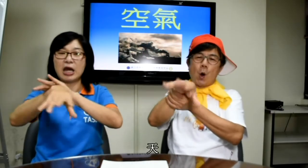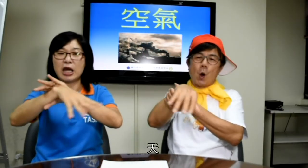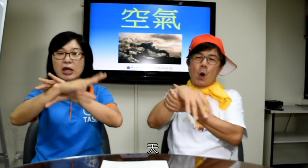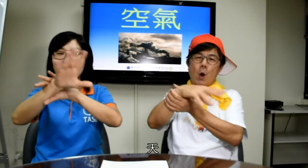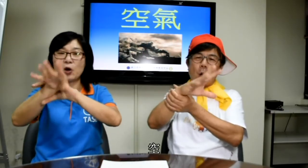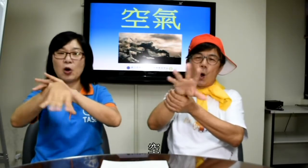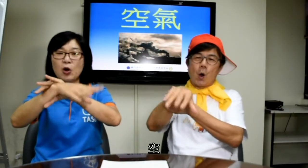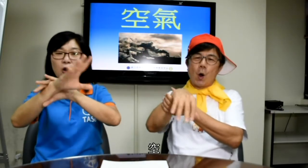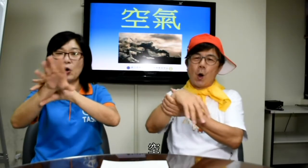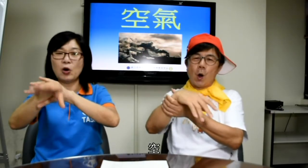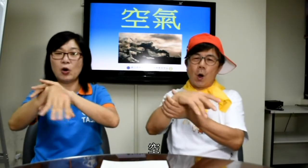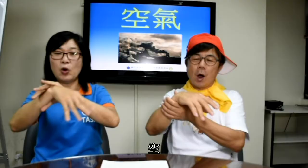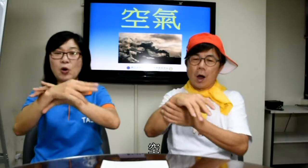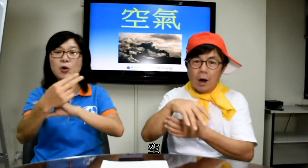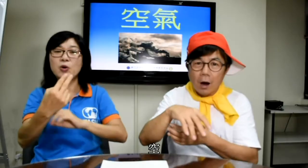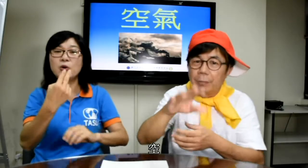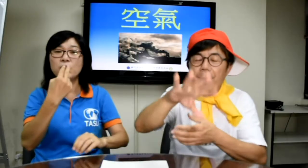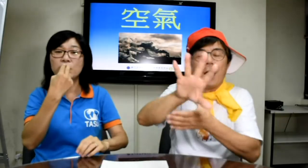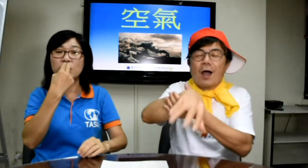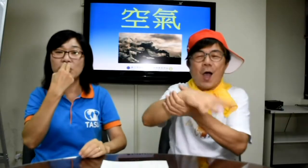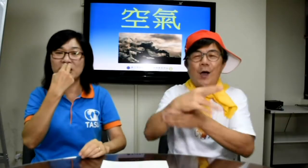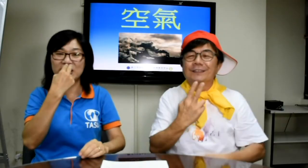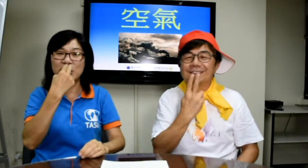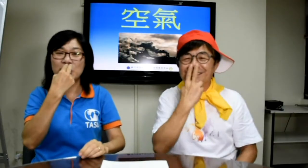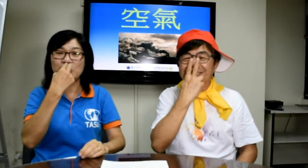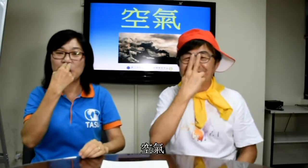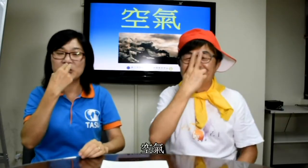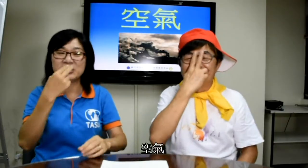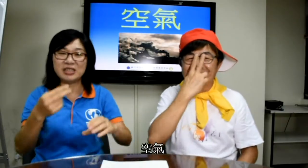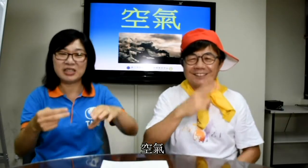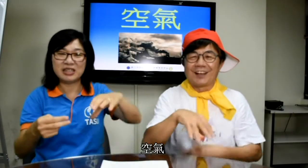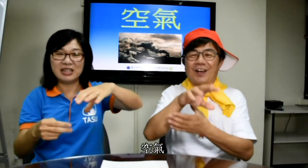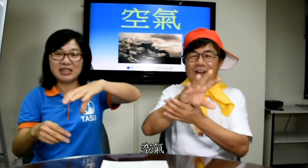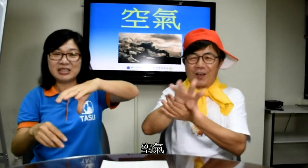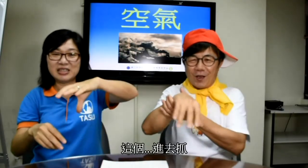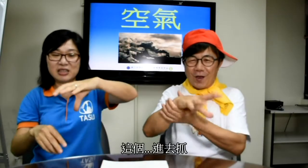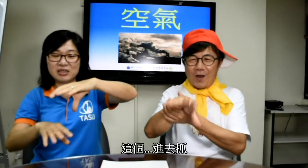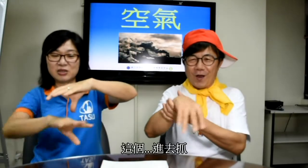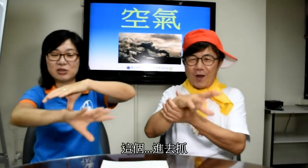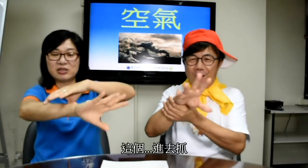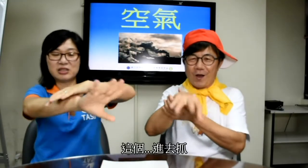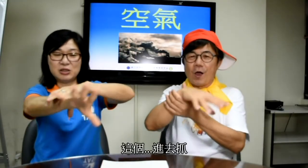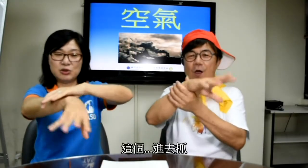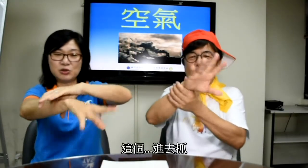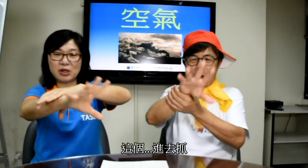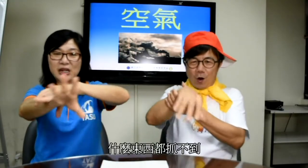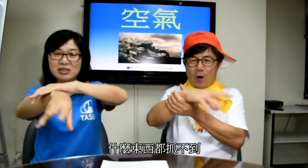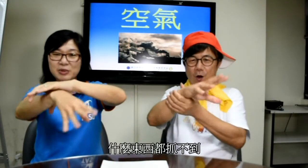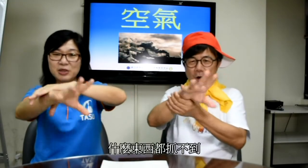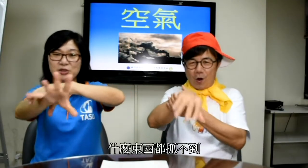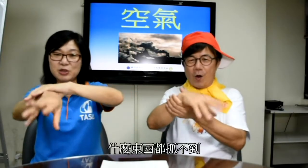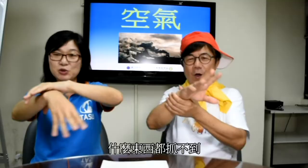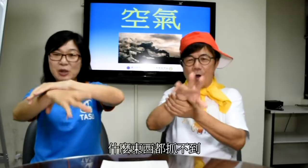天空，空气，这个进去抓什么东西都抓不